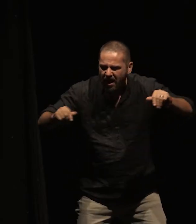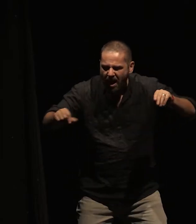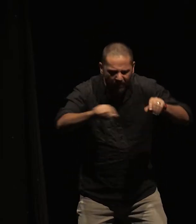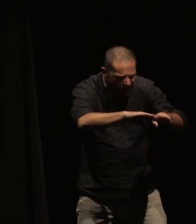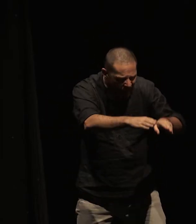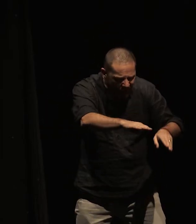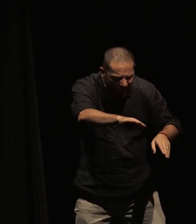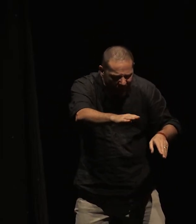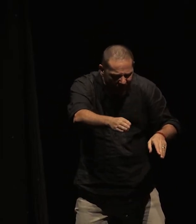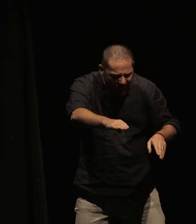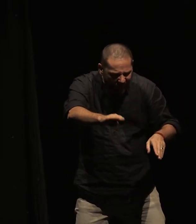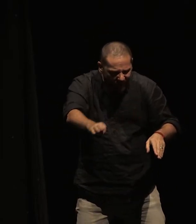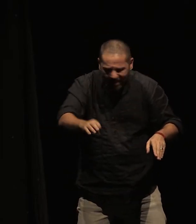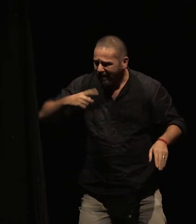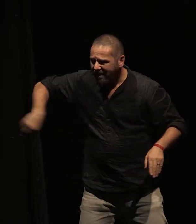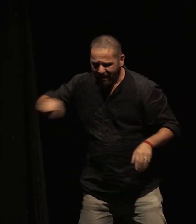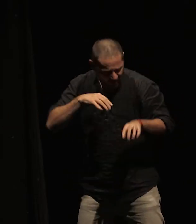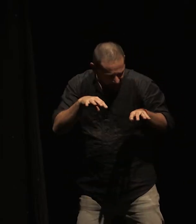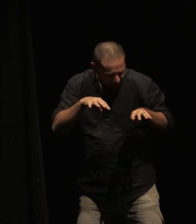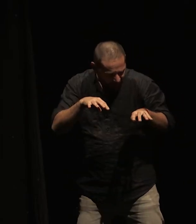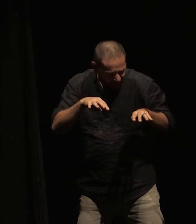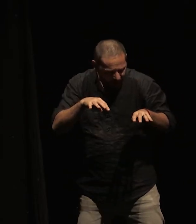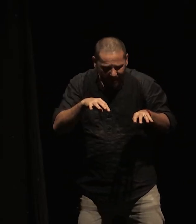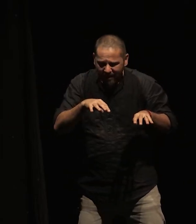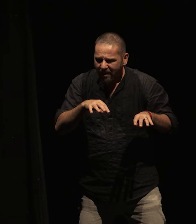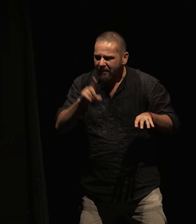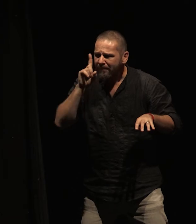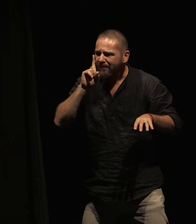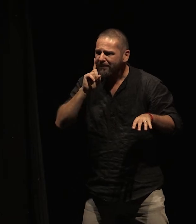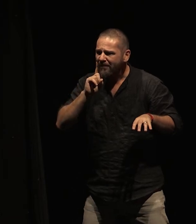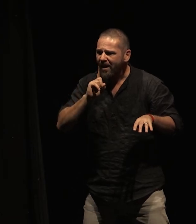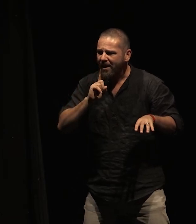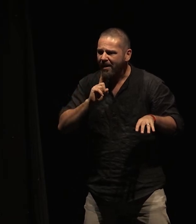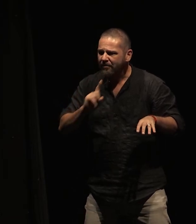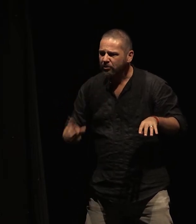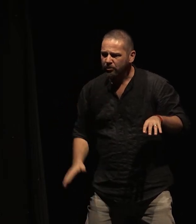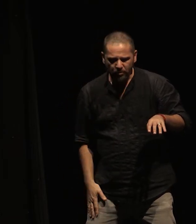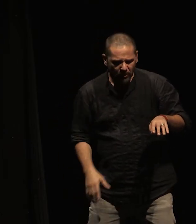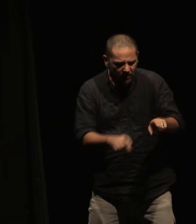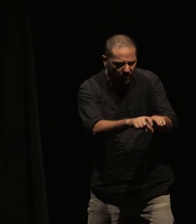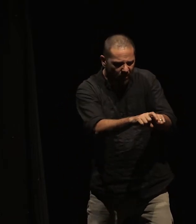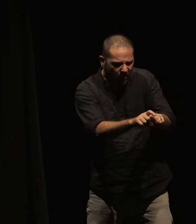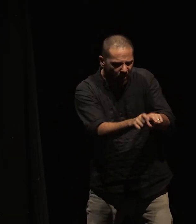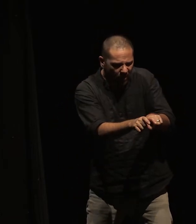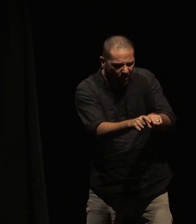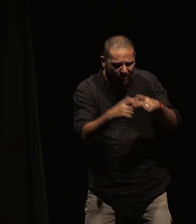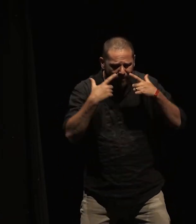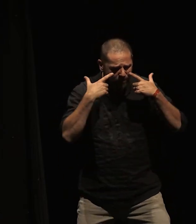la vision obscène de la cuisse nue d'une femme émergeant du sable récemment retournée. L'orca